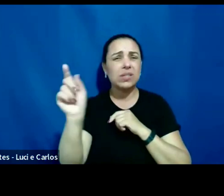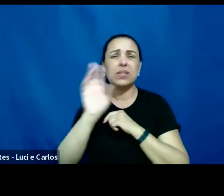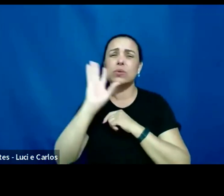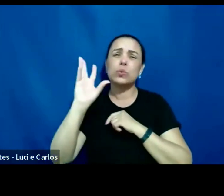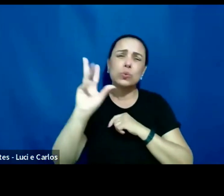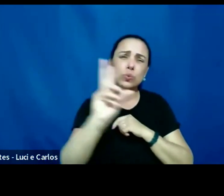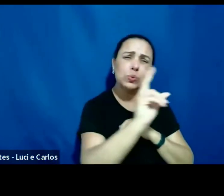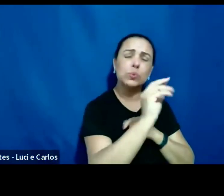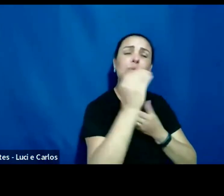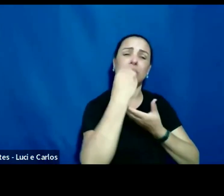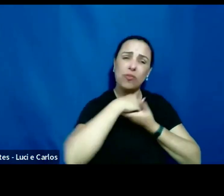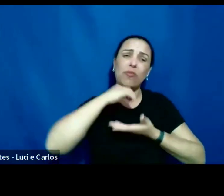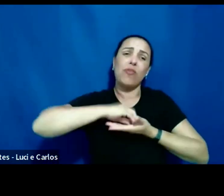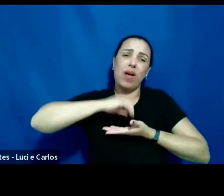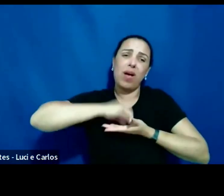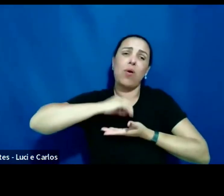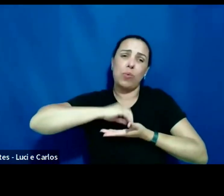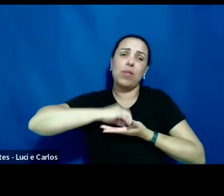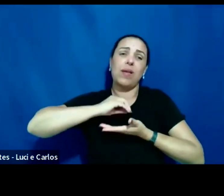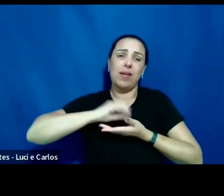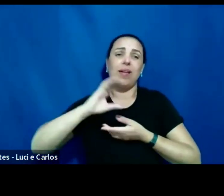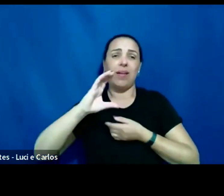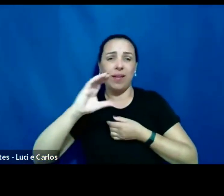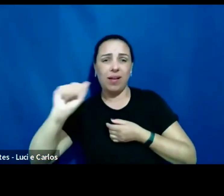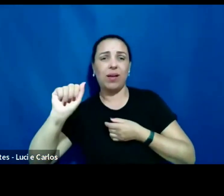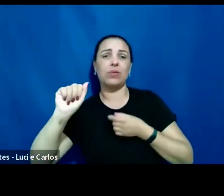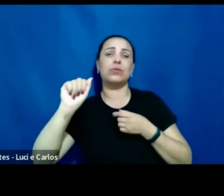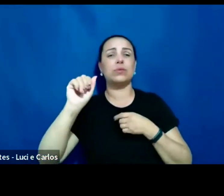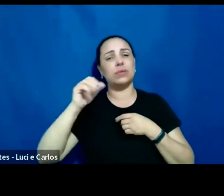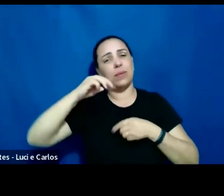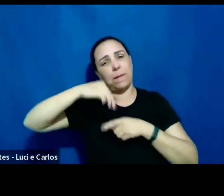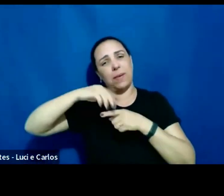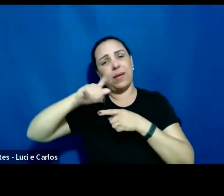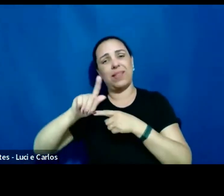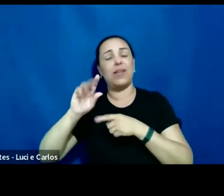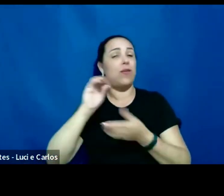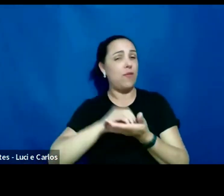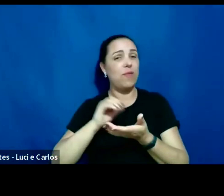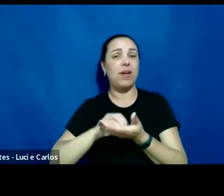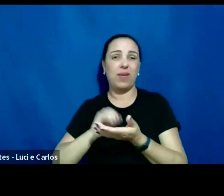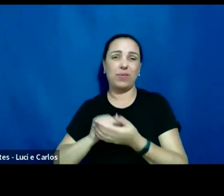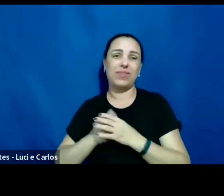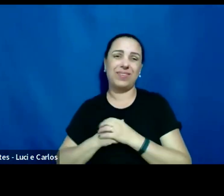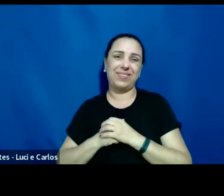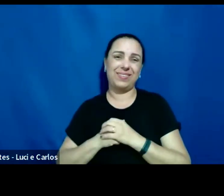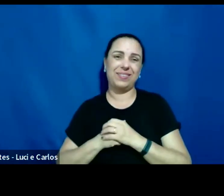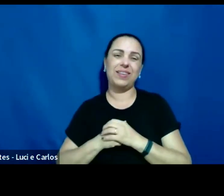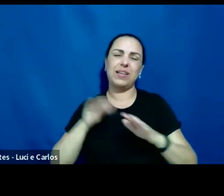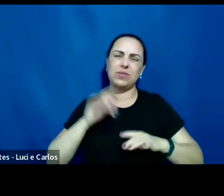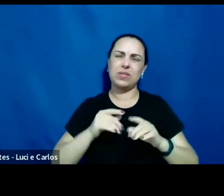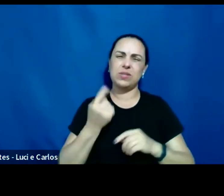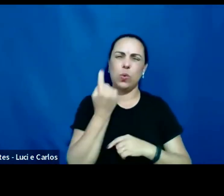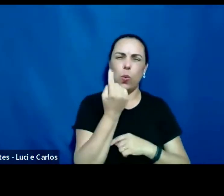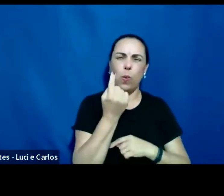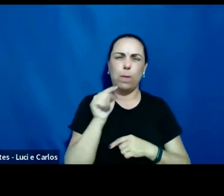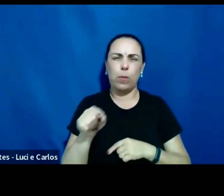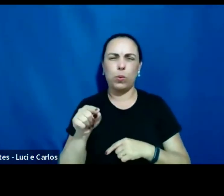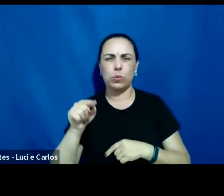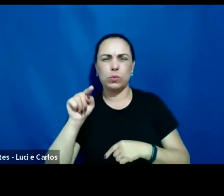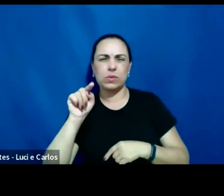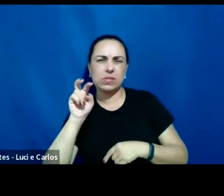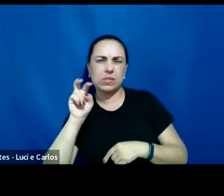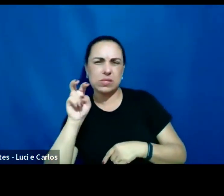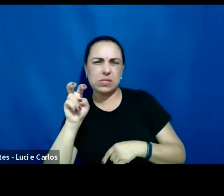magnésio no sangue, geralmente a maioria, mais de 90%, dá baixo. O magnésio vai de 1,7, 1,6 a